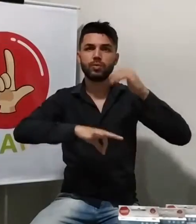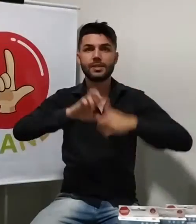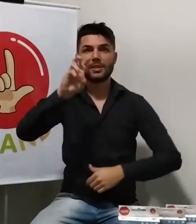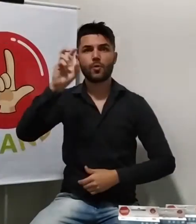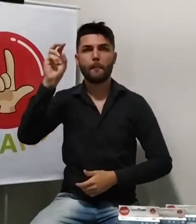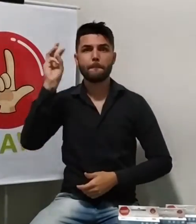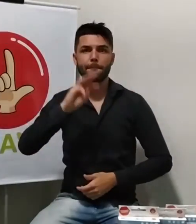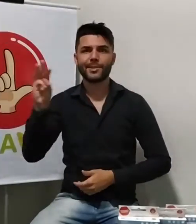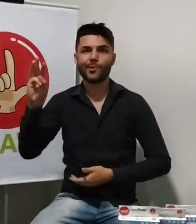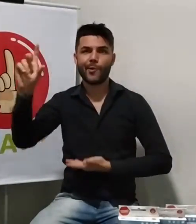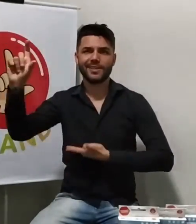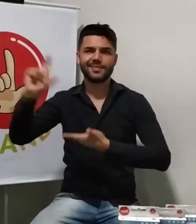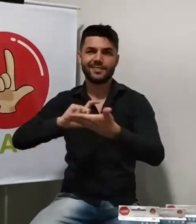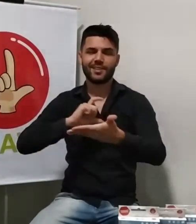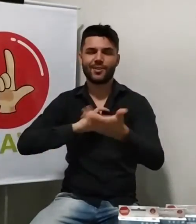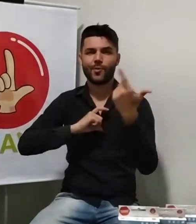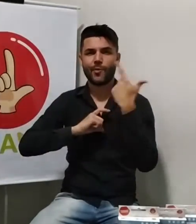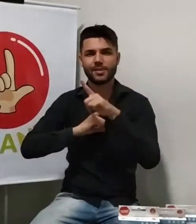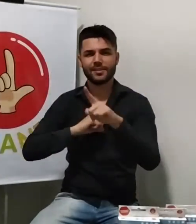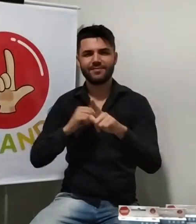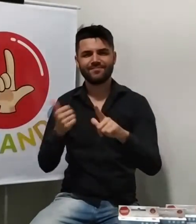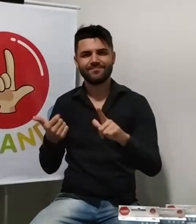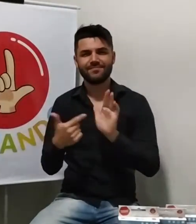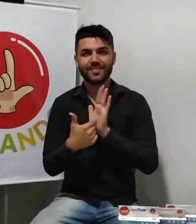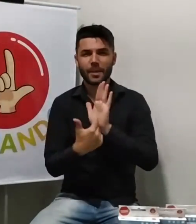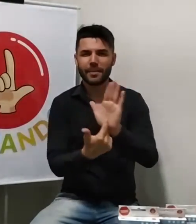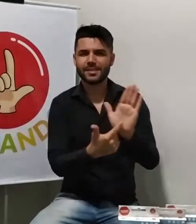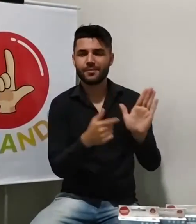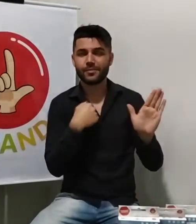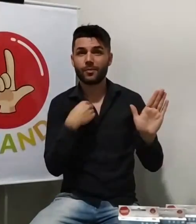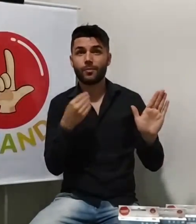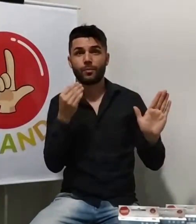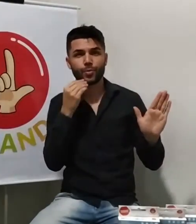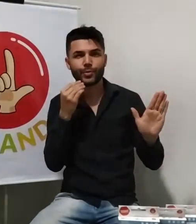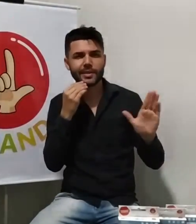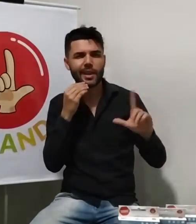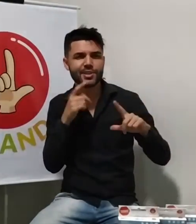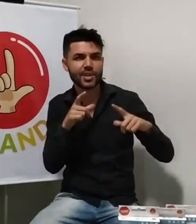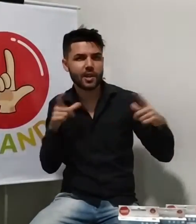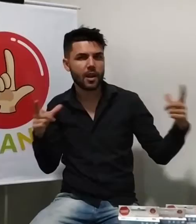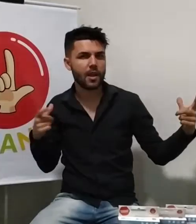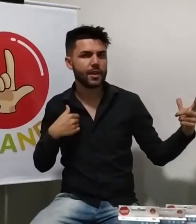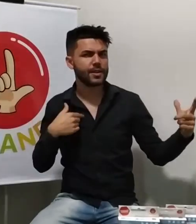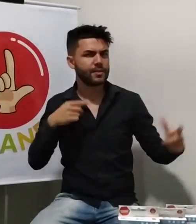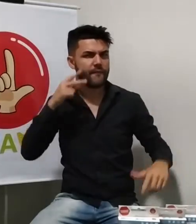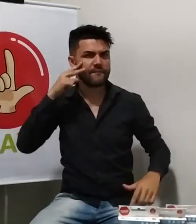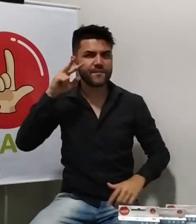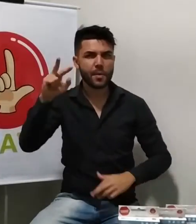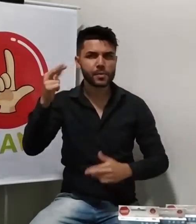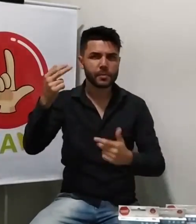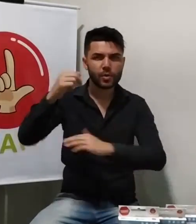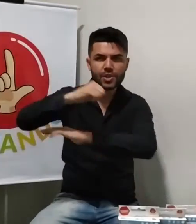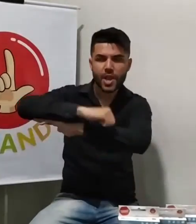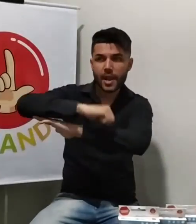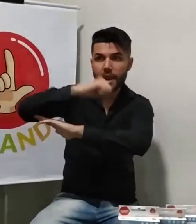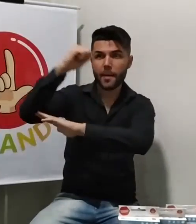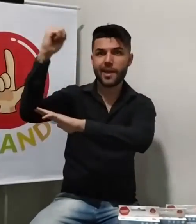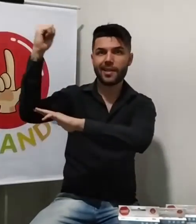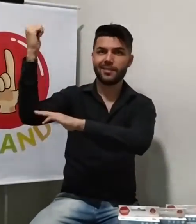primeiro contrato praticamente que você fechou com a Band e mais toda a perspectiva que você pintou pela frente. 1 ano depois, vocês já tinham quantas